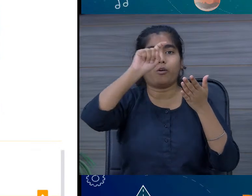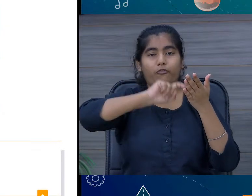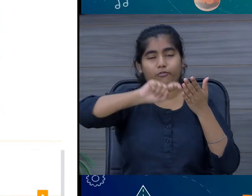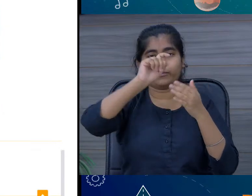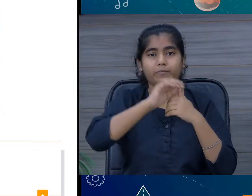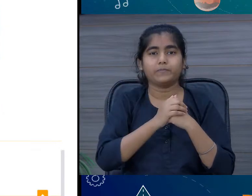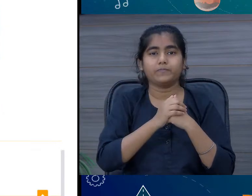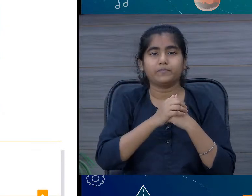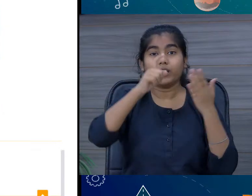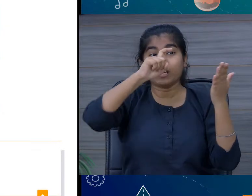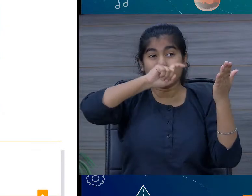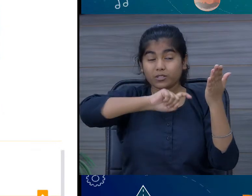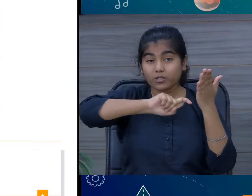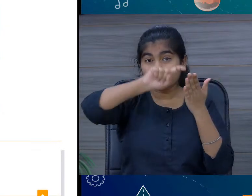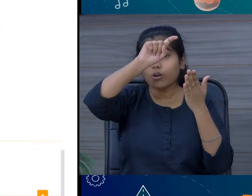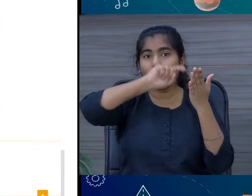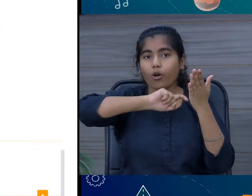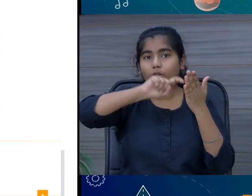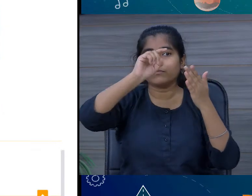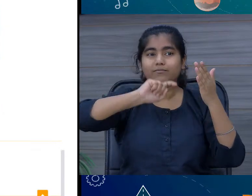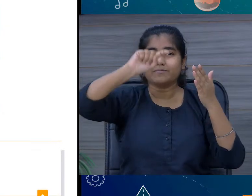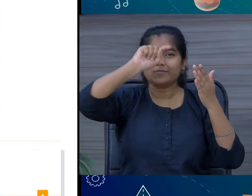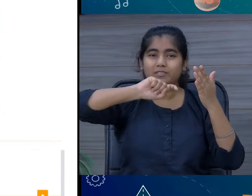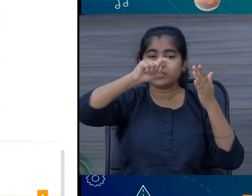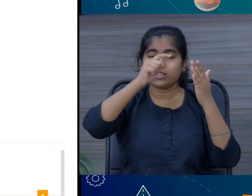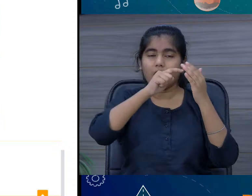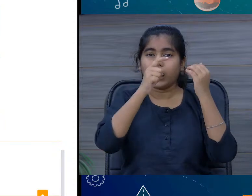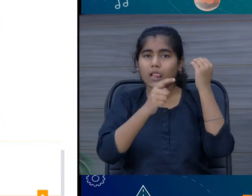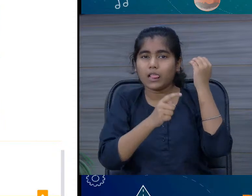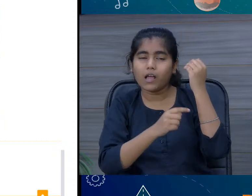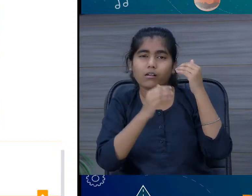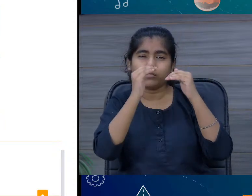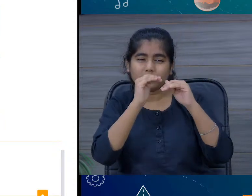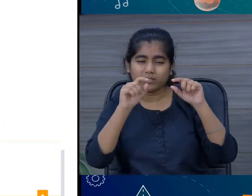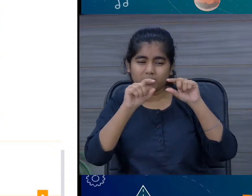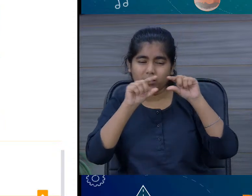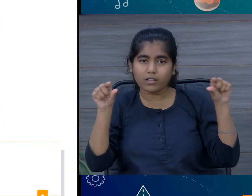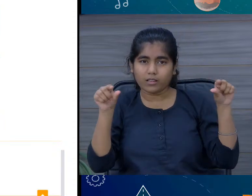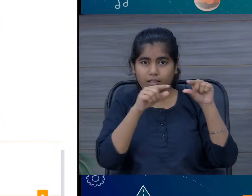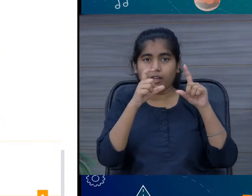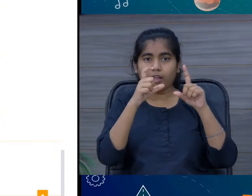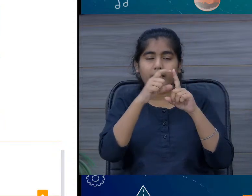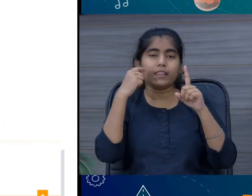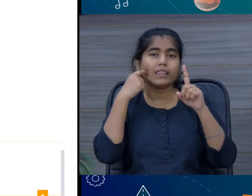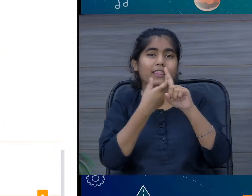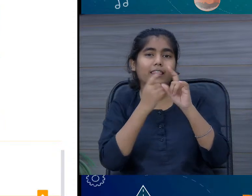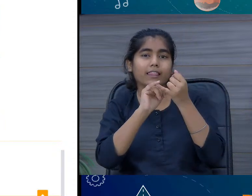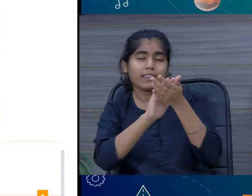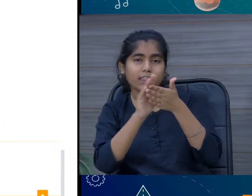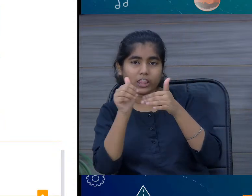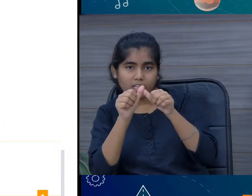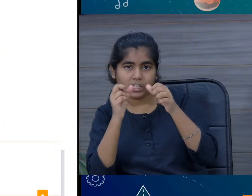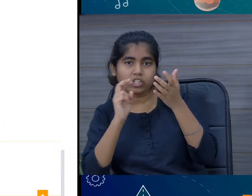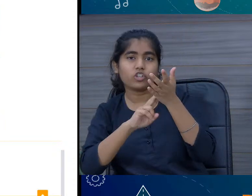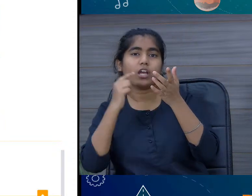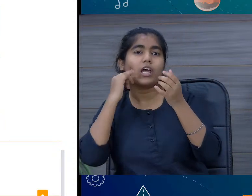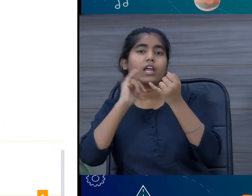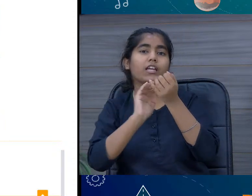है इस होम पेज को। जब आप स्क्रॉल डाउन करेंगे तो आप नीचे देखेंगे दीक्षा, निष्ठा, ई